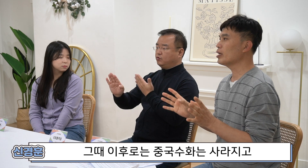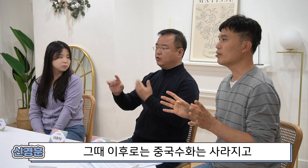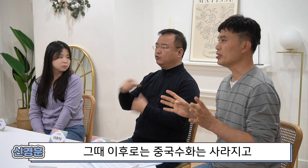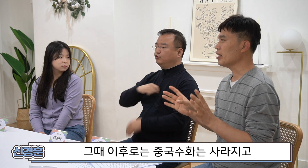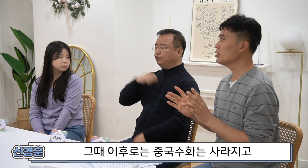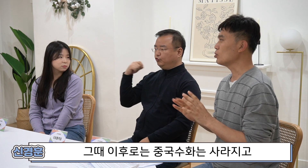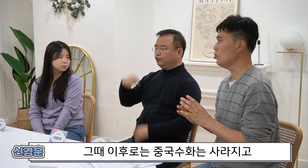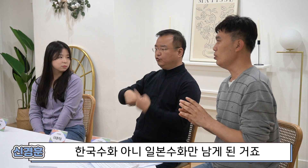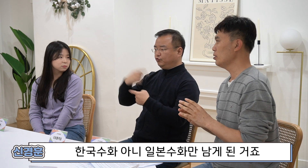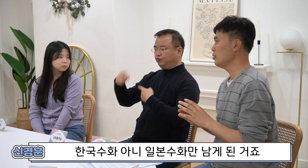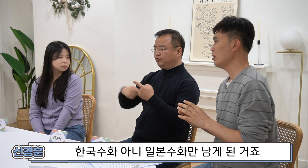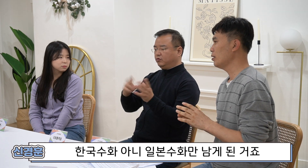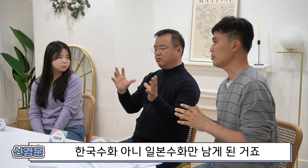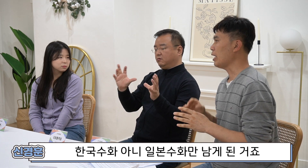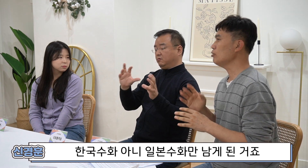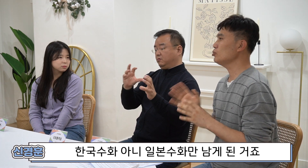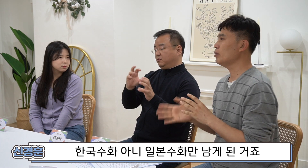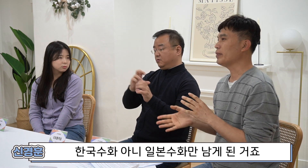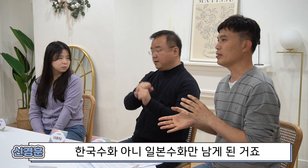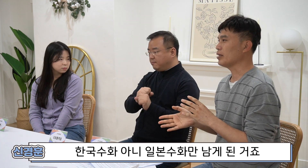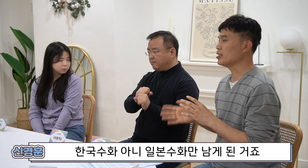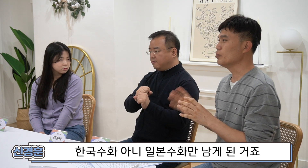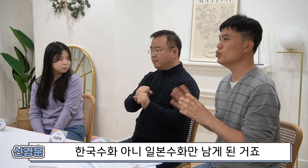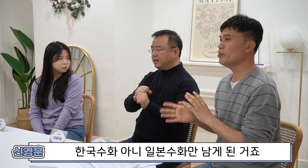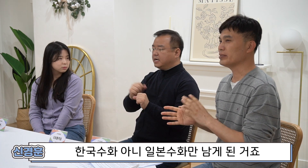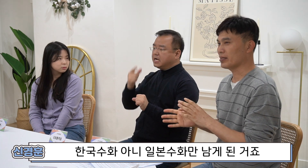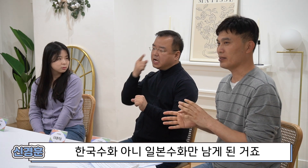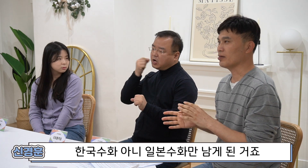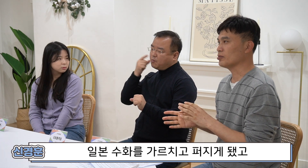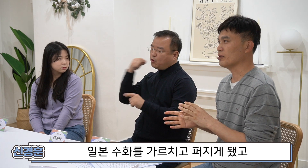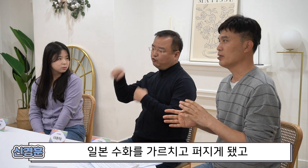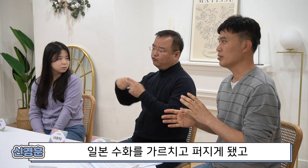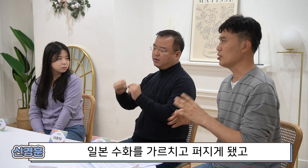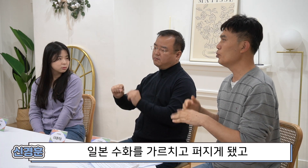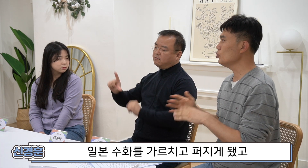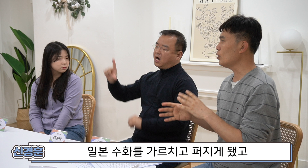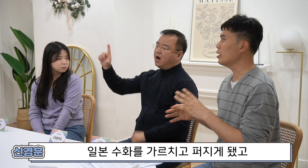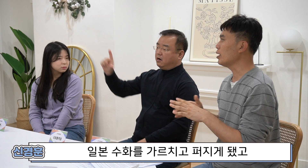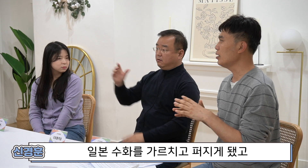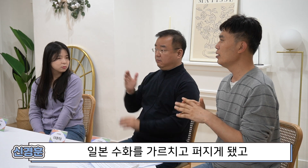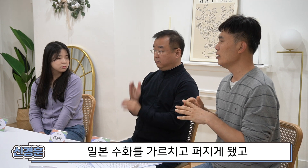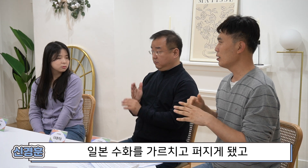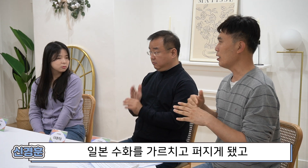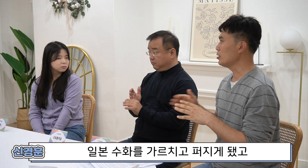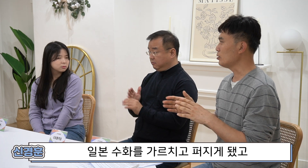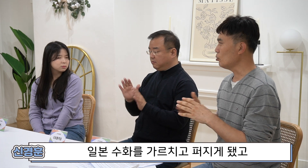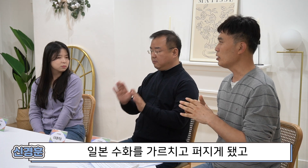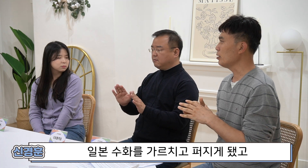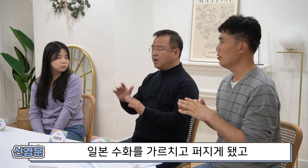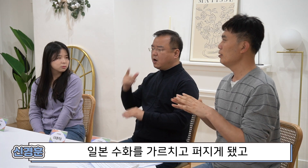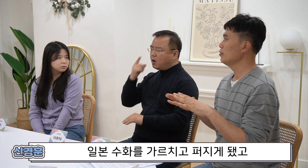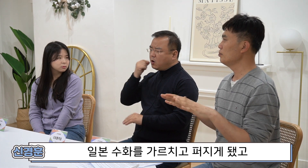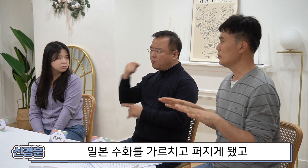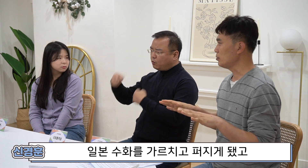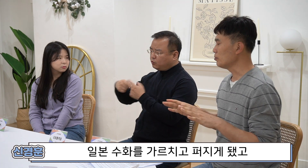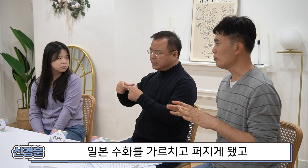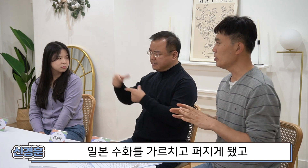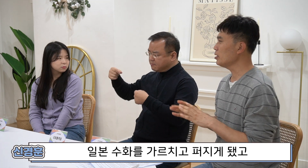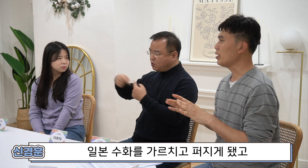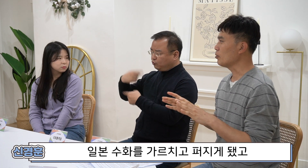거의 사라지고 이제 한국 수화만, 아니 일본 수화만 남게 된 거죠. 일본 수화가 가르치고 이제 점점 퍼지게